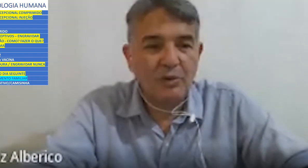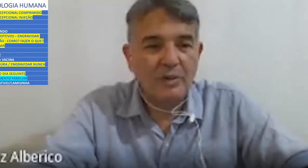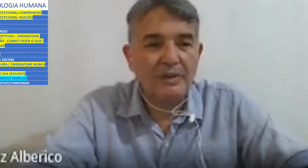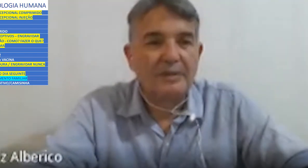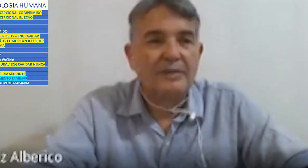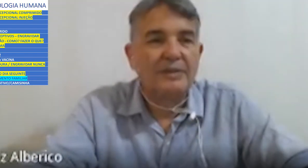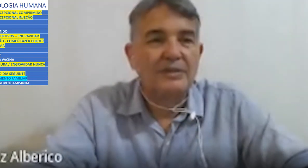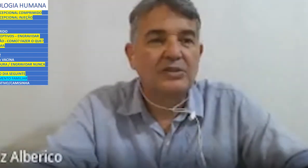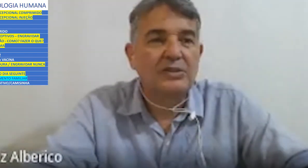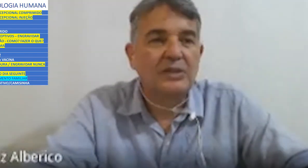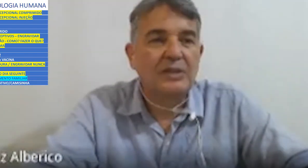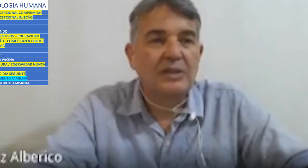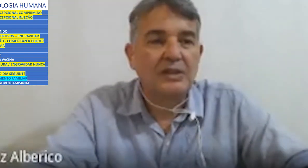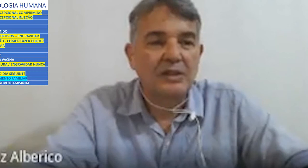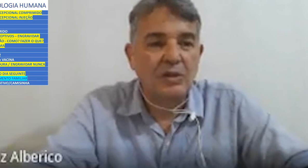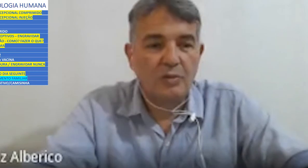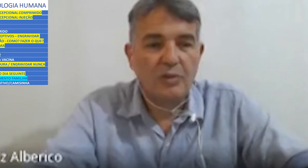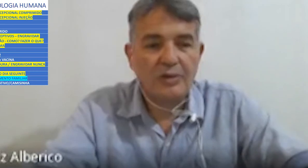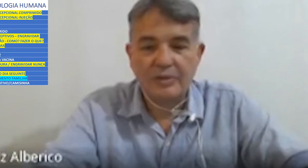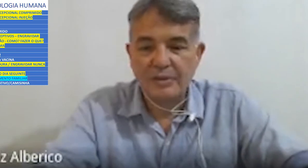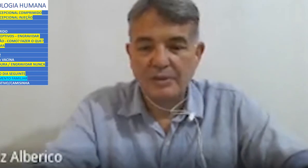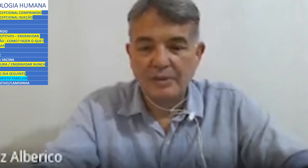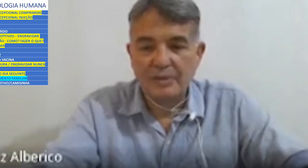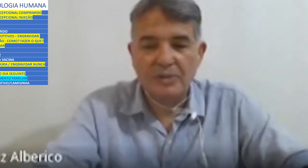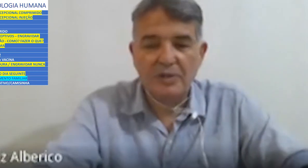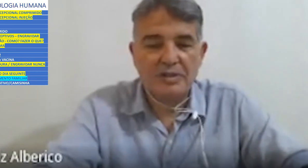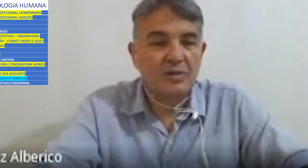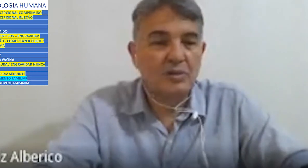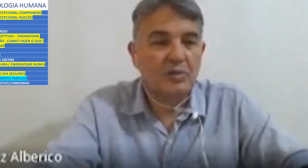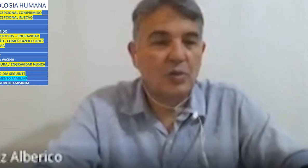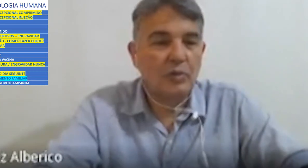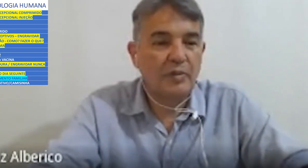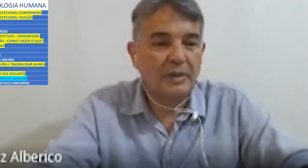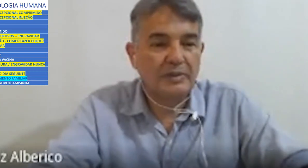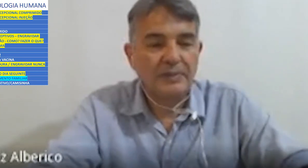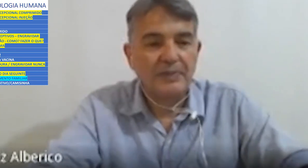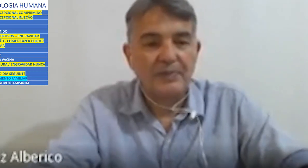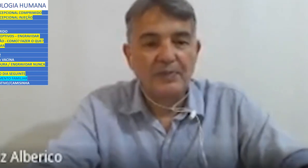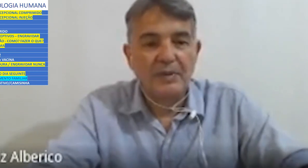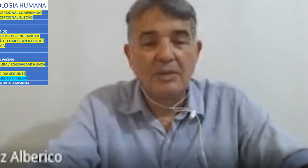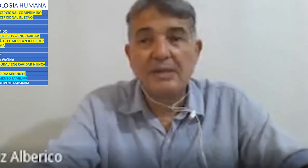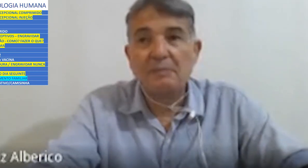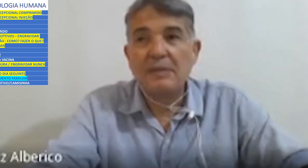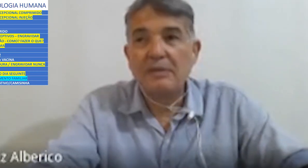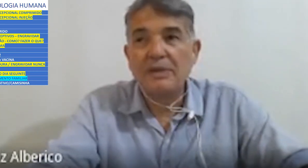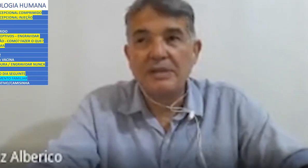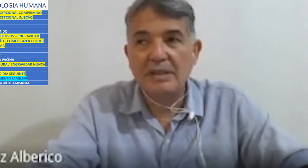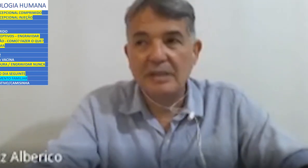bomba de hormônio. Não tem noção nenhuma do corpo humano. Mas a pílula do dia